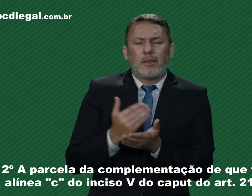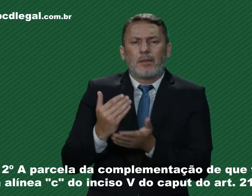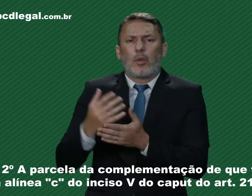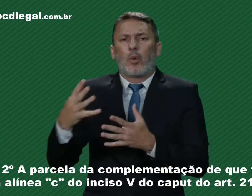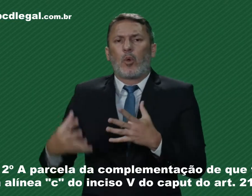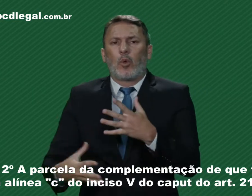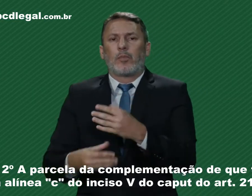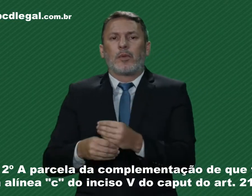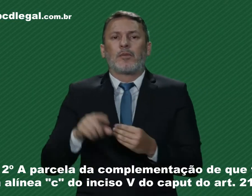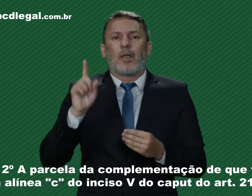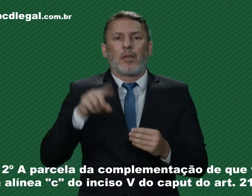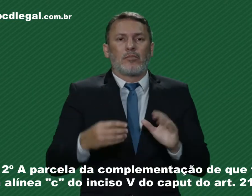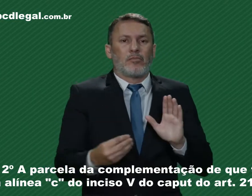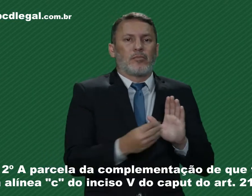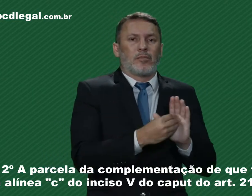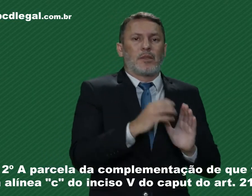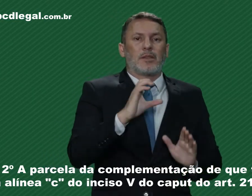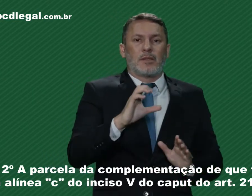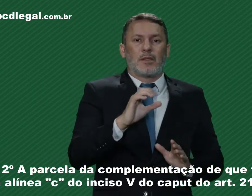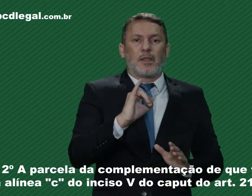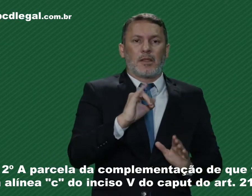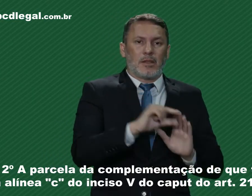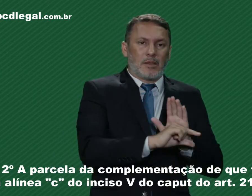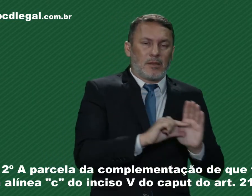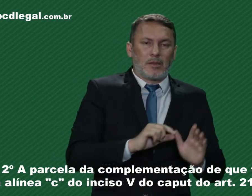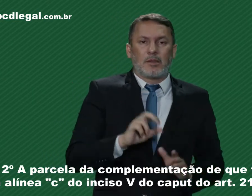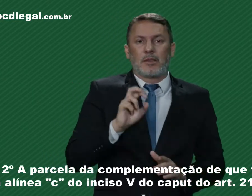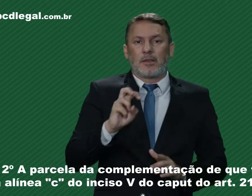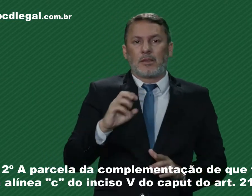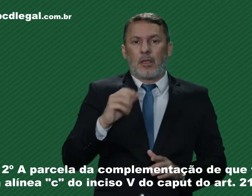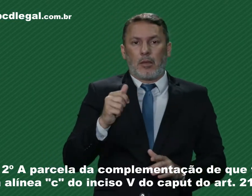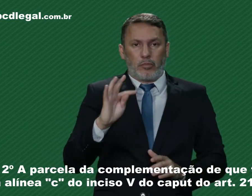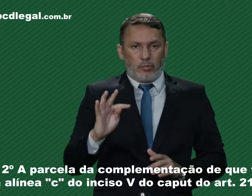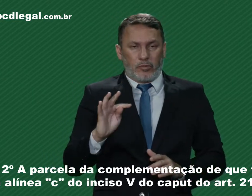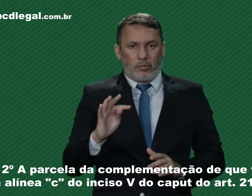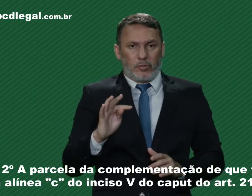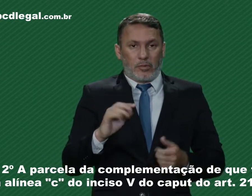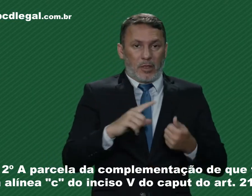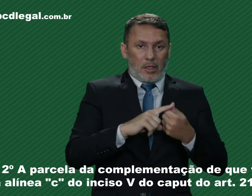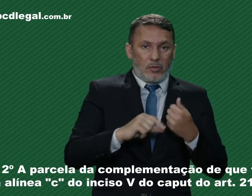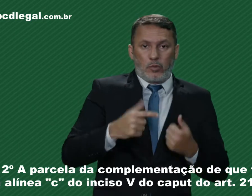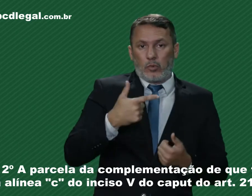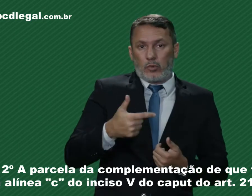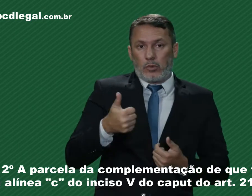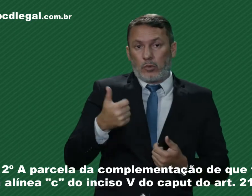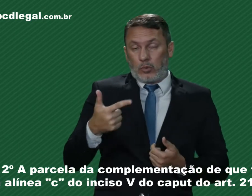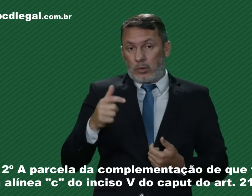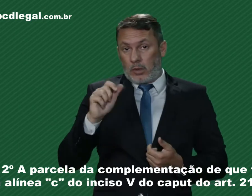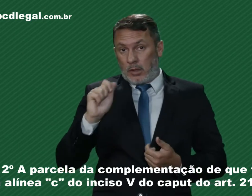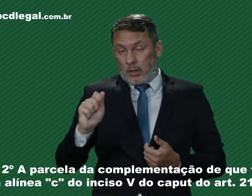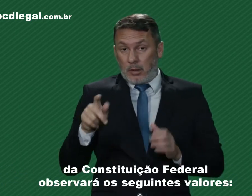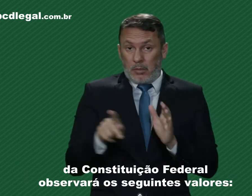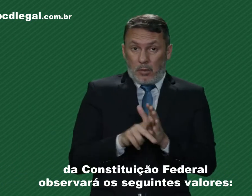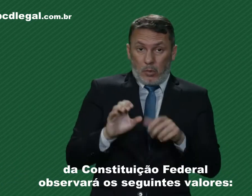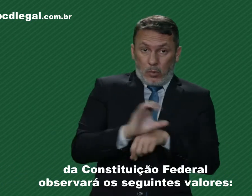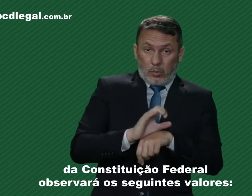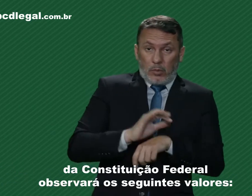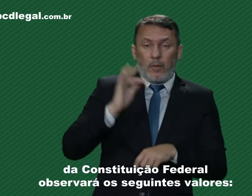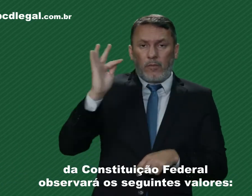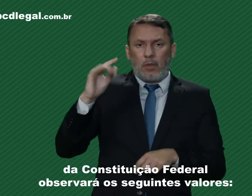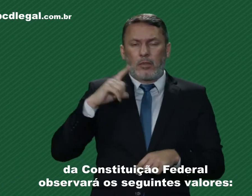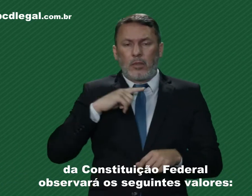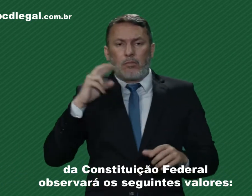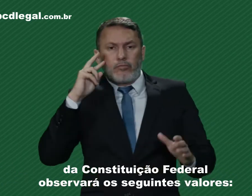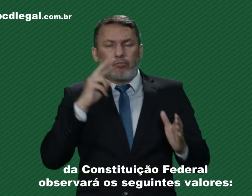A parcela de complementação de que trata a alínea C do inciso 5 do caput do artigo 212-A da